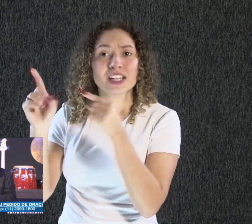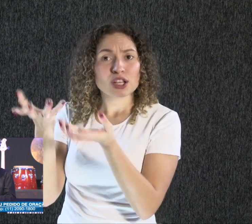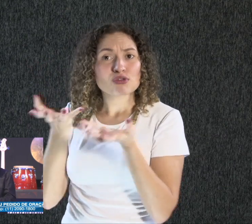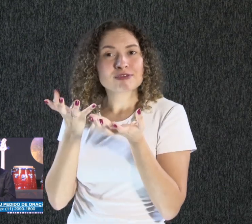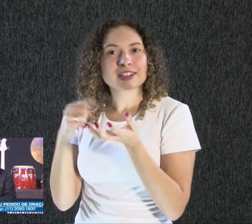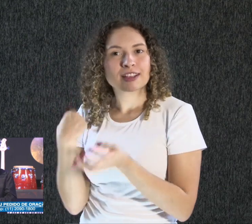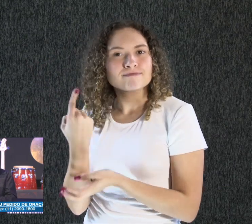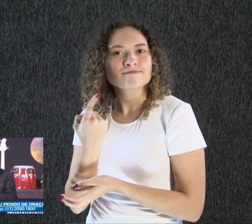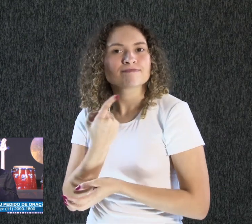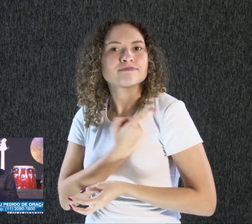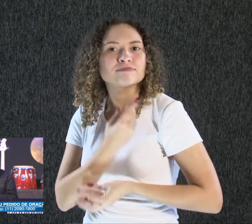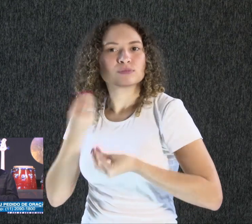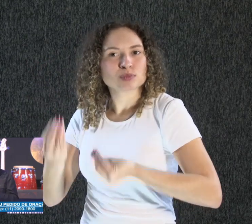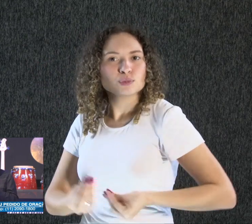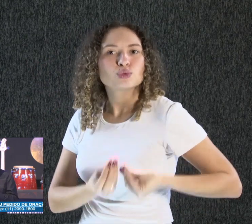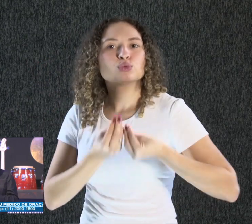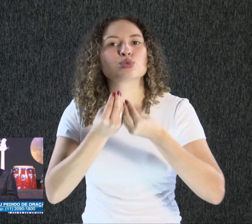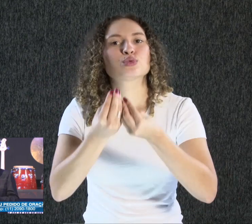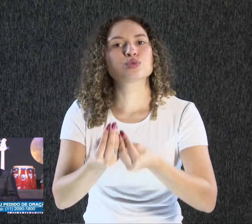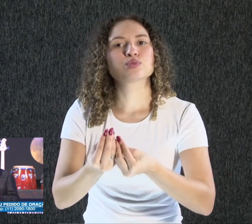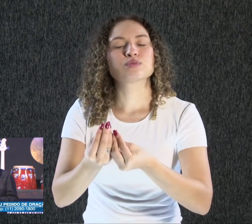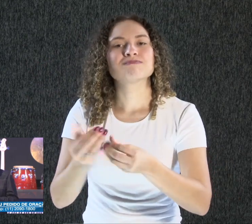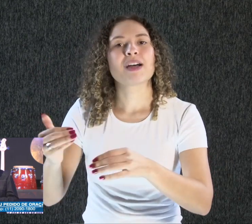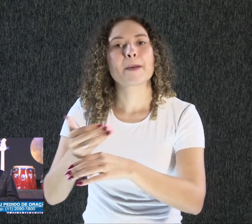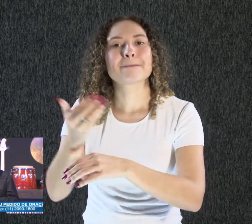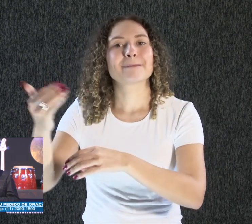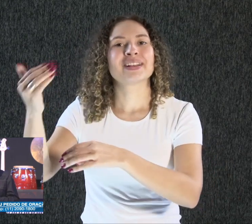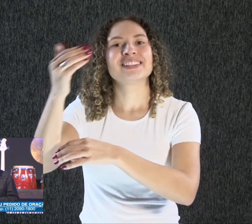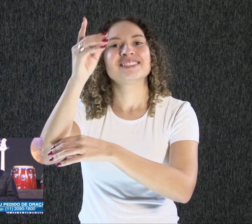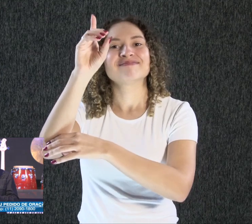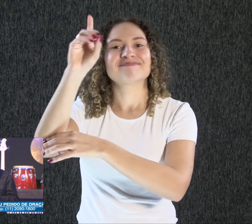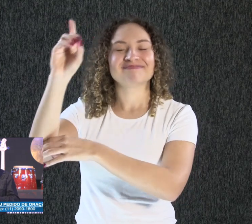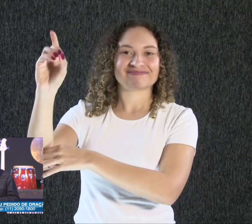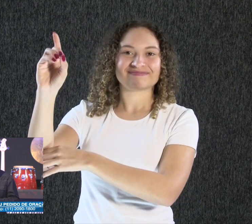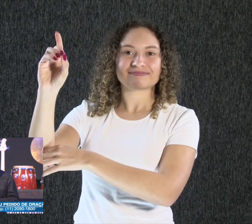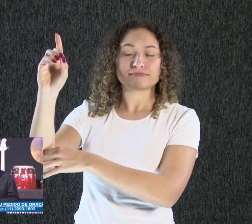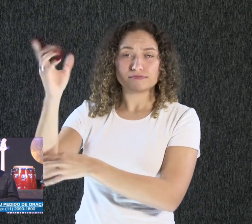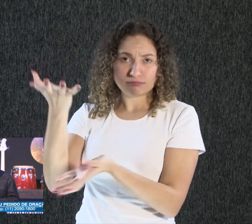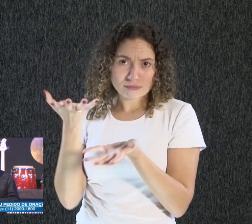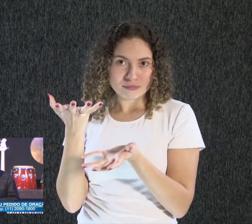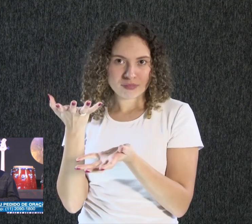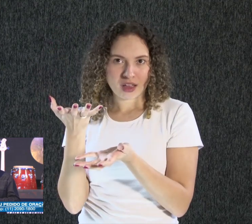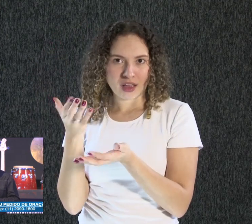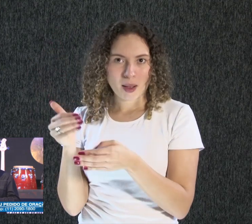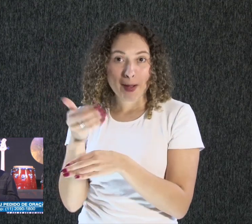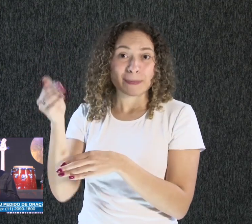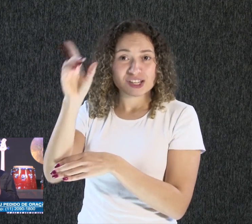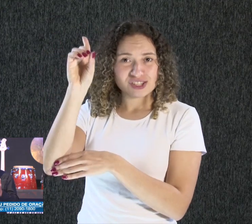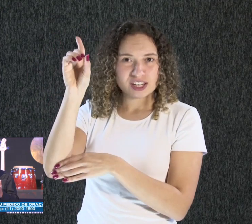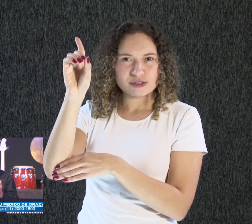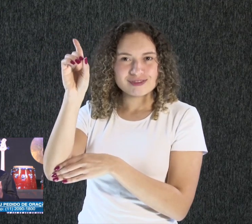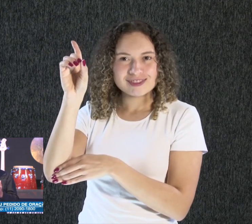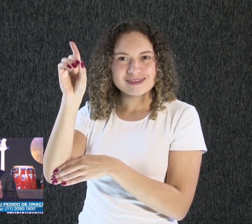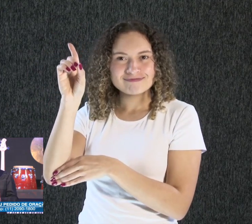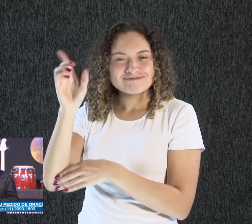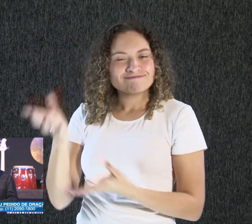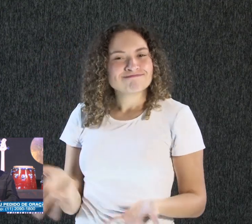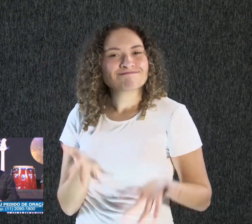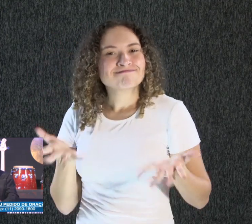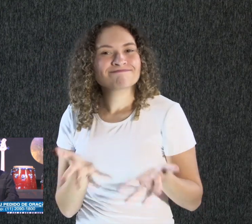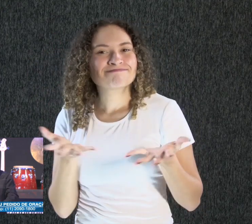Só Ele. E Ele deseja nos levar para este lugar seguro. Você deseja ir para este